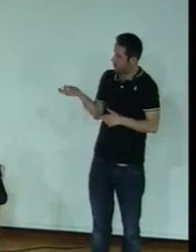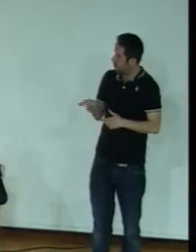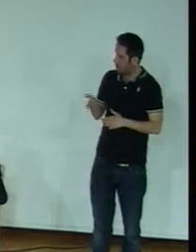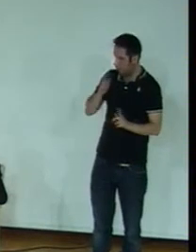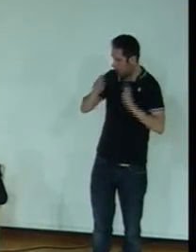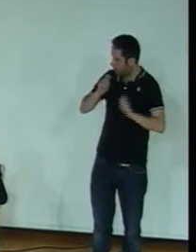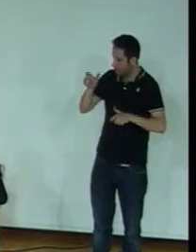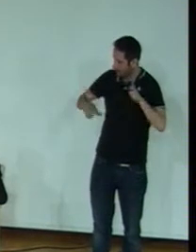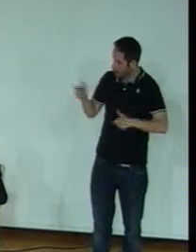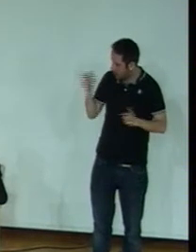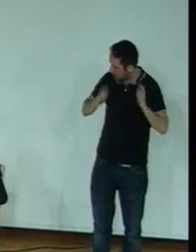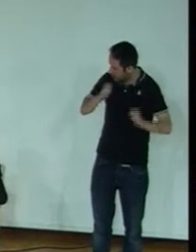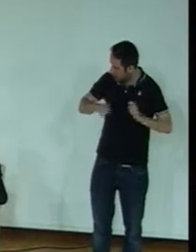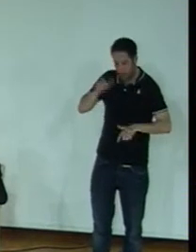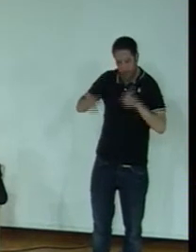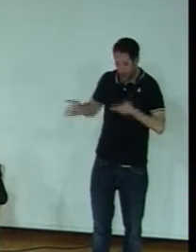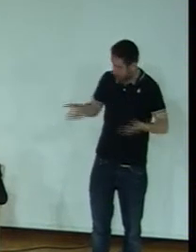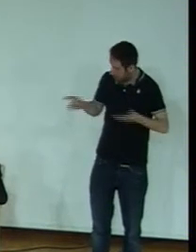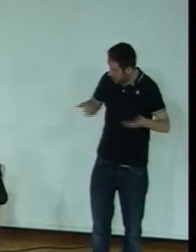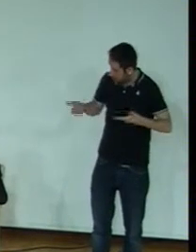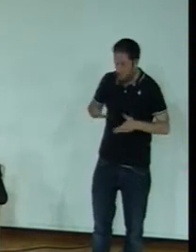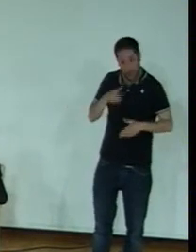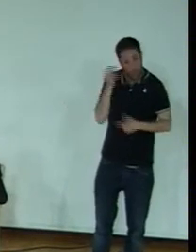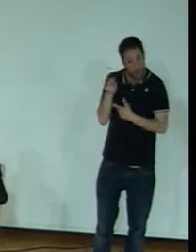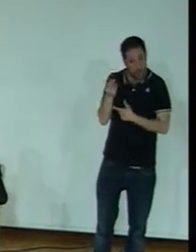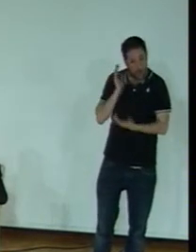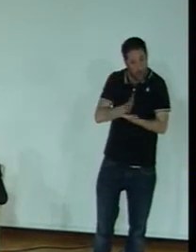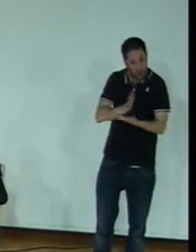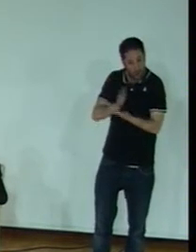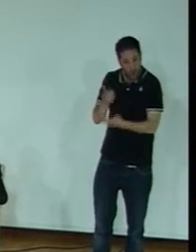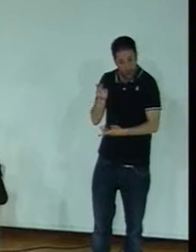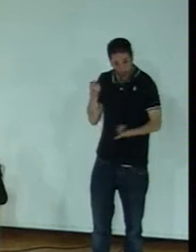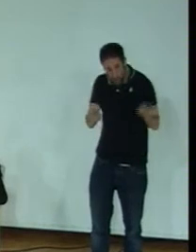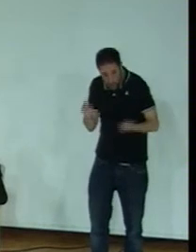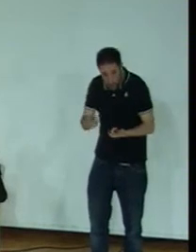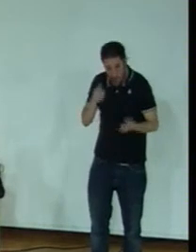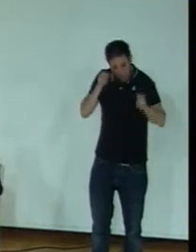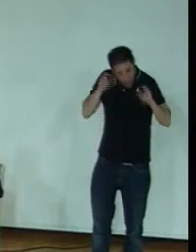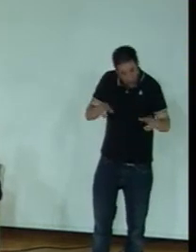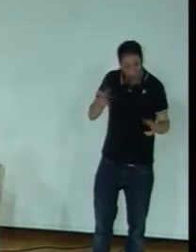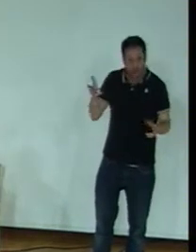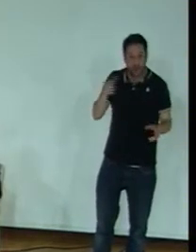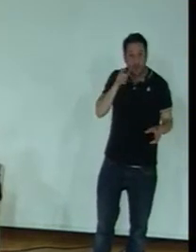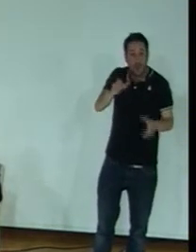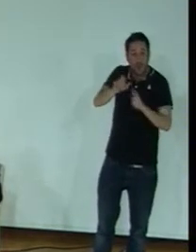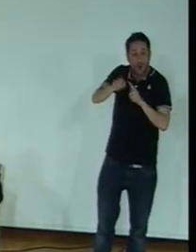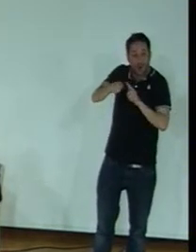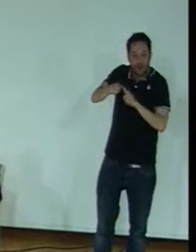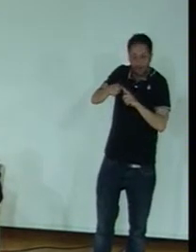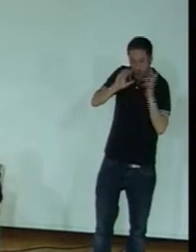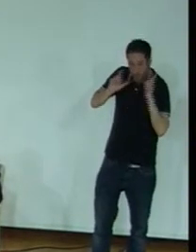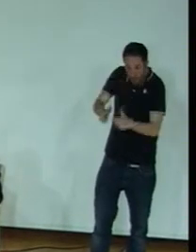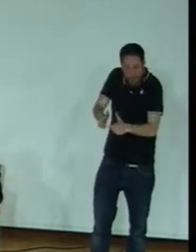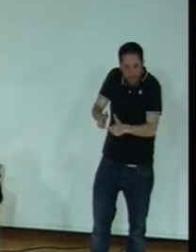mettre des enquêteurs sur le coup, et donc des moyens humains, des moyens financiers, pour être certain que ce mot-clé qui a été détecté, que